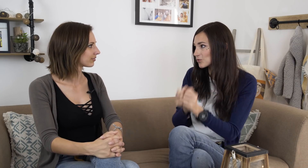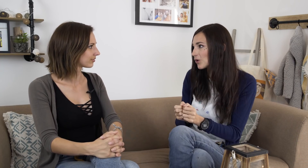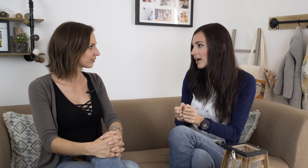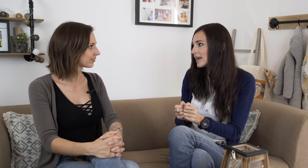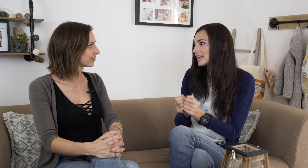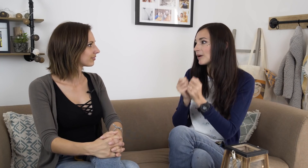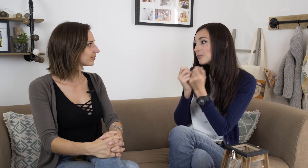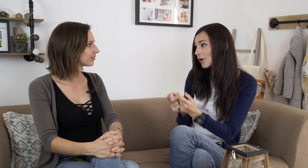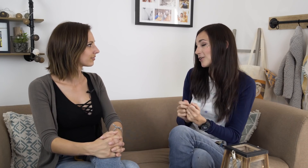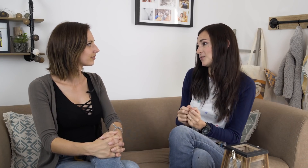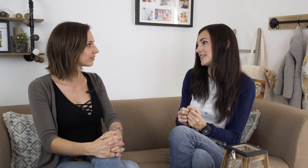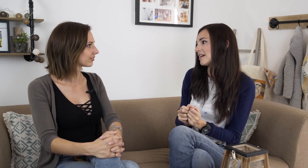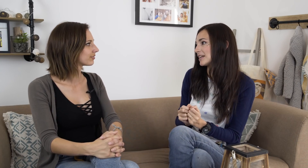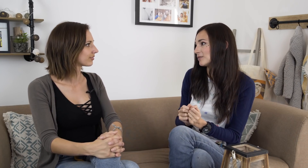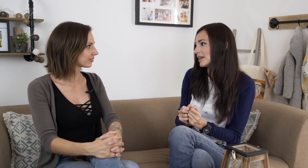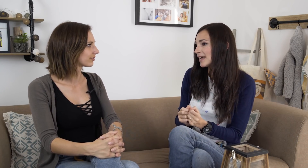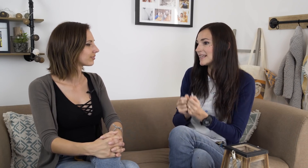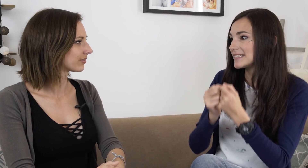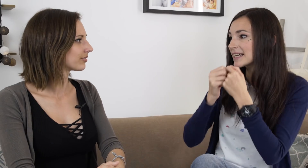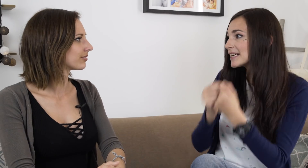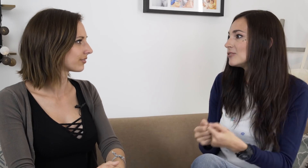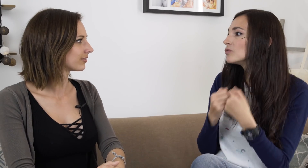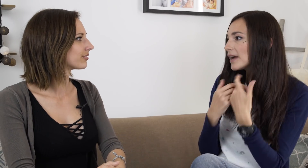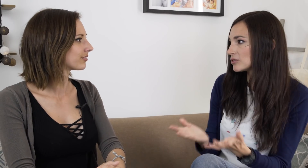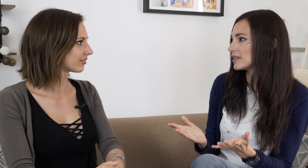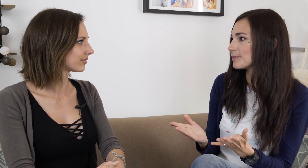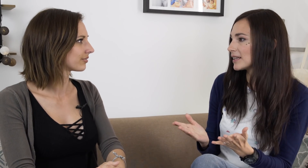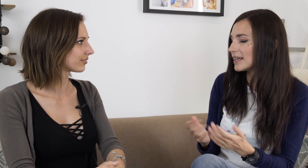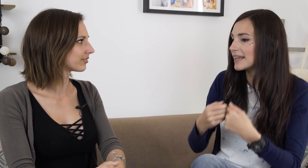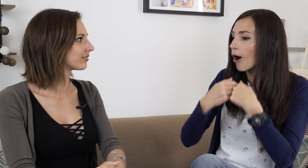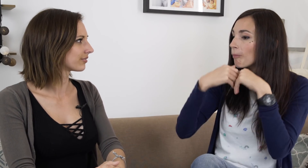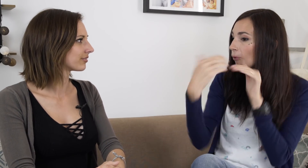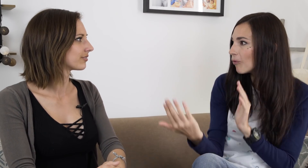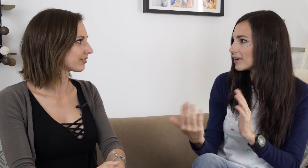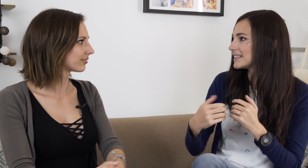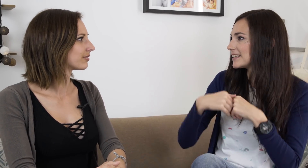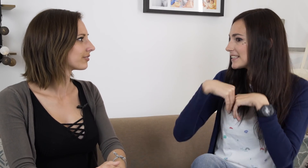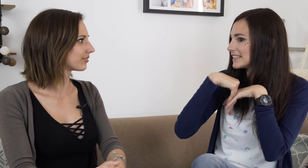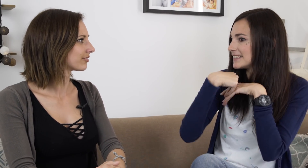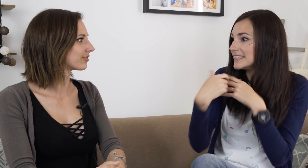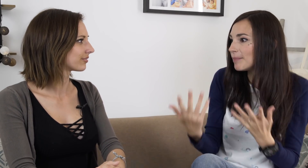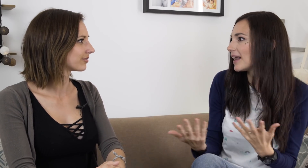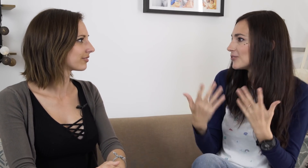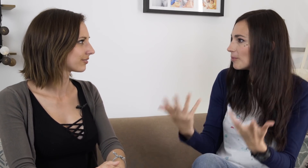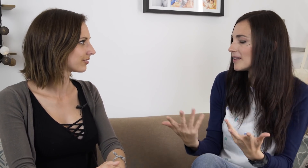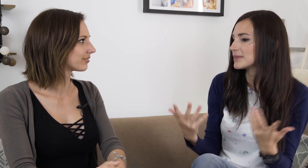sourd, il va pouvoir communiquer avec lui. Et ça crée une ouverture d'esprit et un pont qui n'est pas là de base, parce qu'il